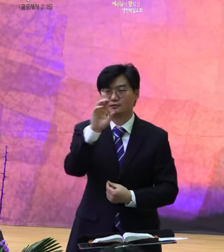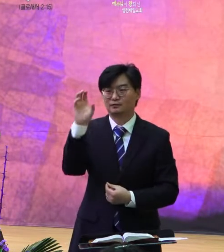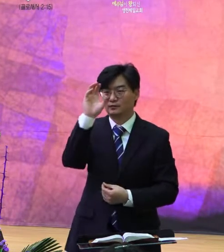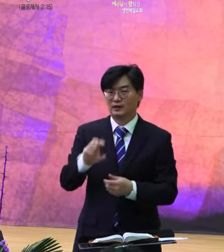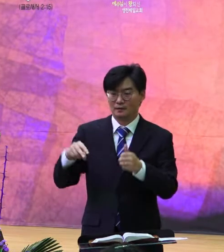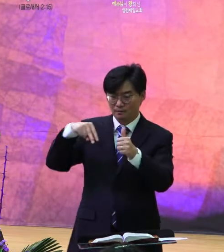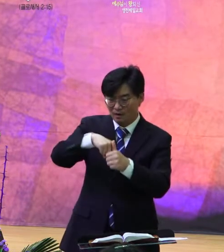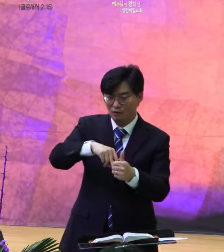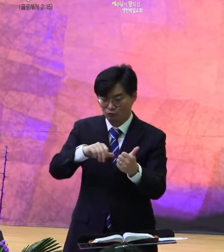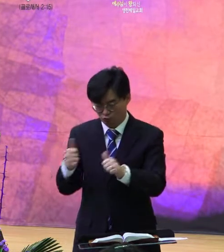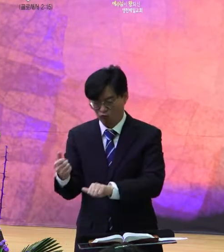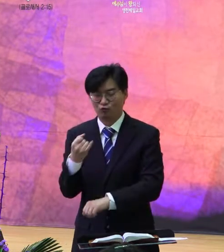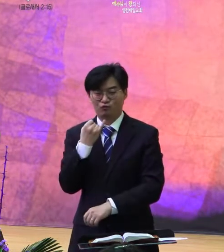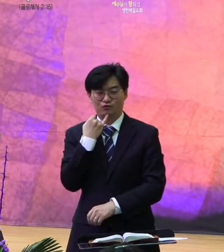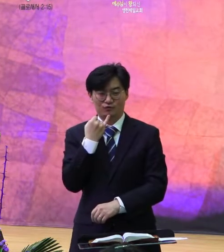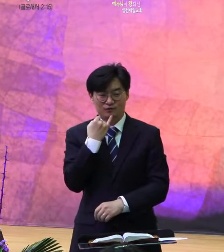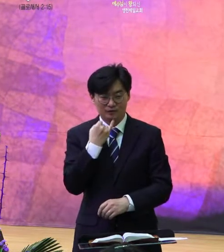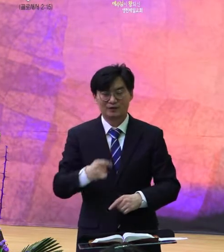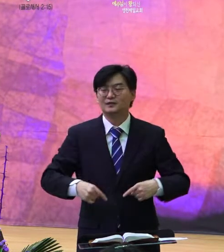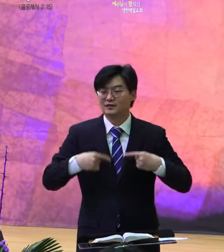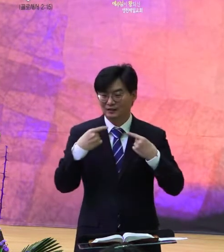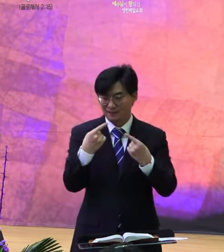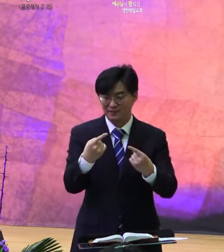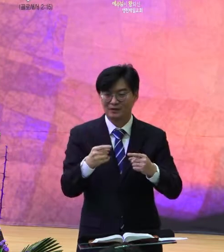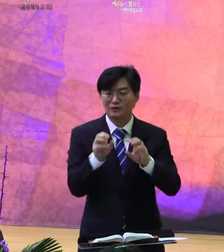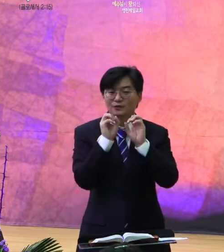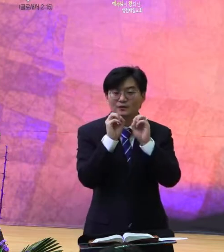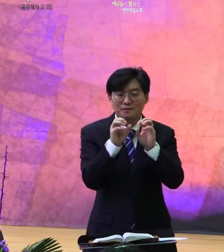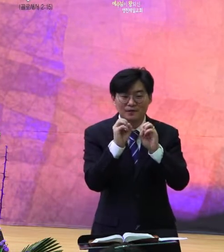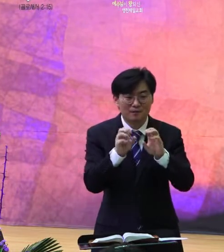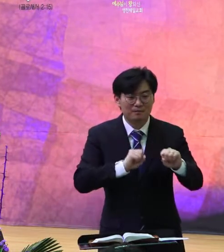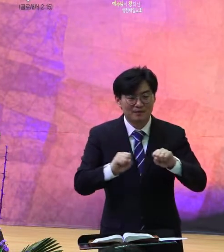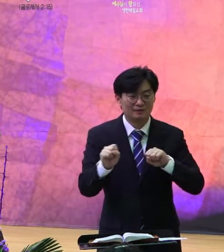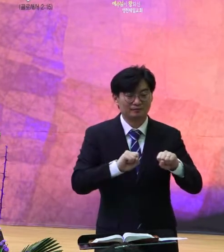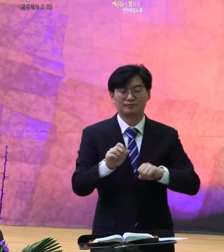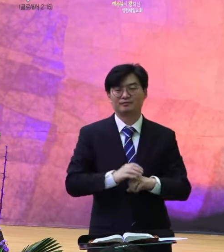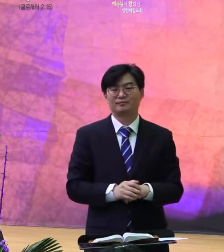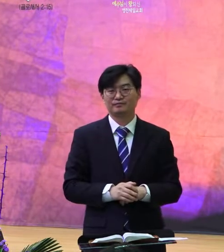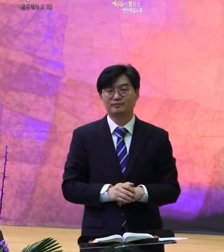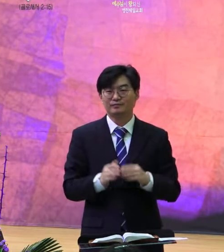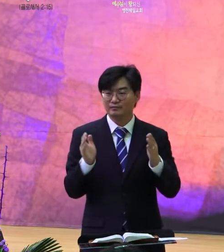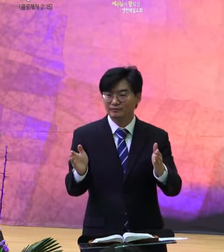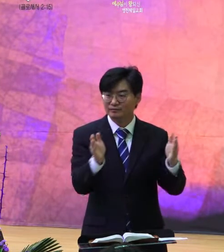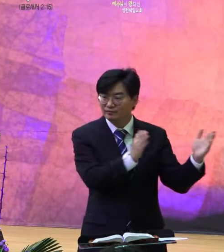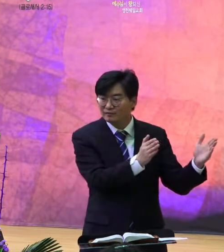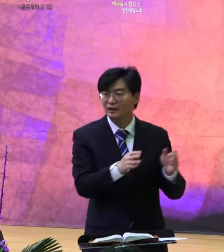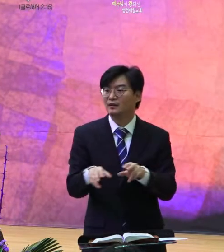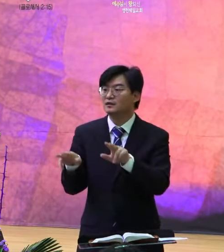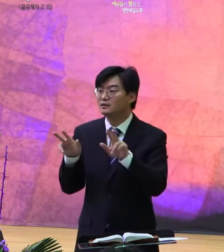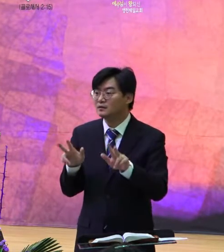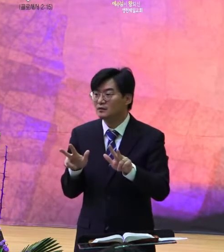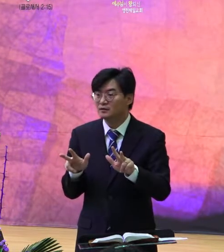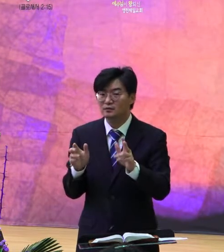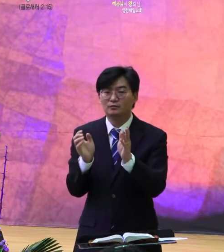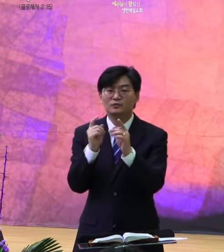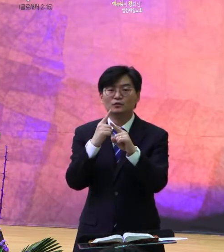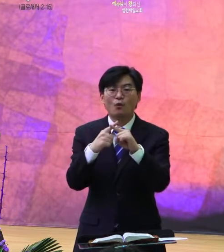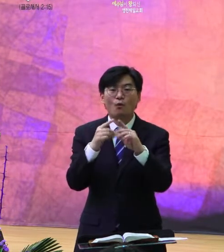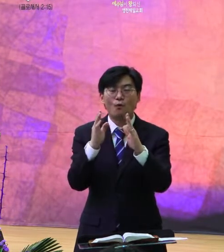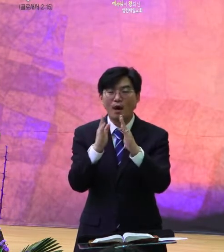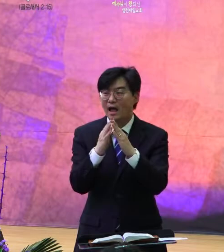오늘날 종교인은 많습니다. 오늘날 기독교인은 많습니다. 그러나 그리스도인은 적습니다.